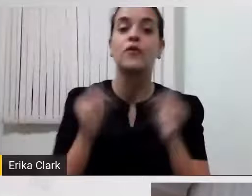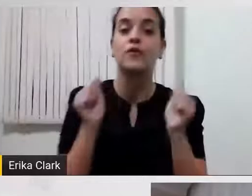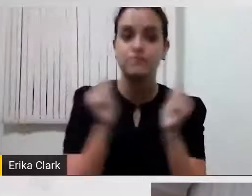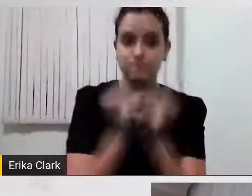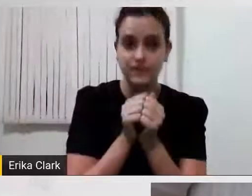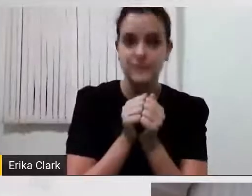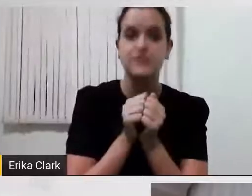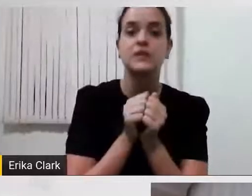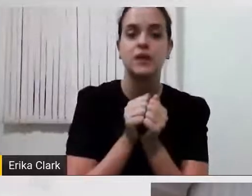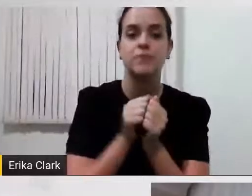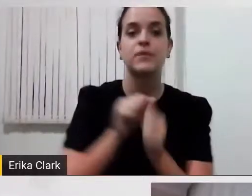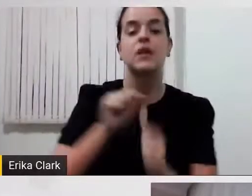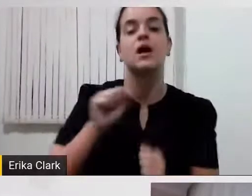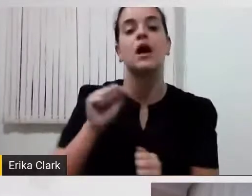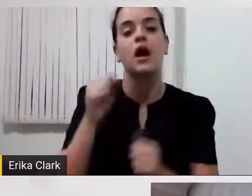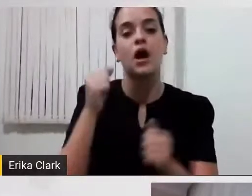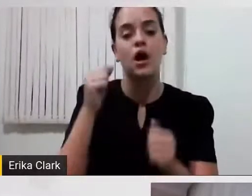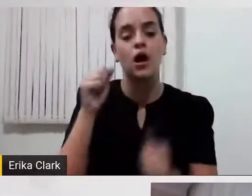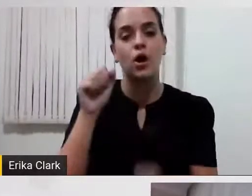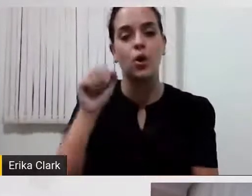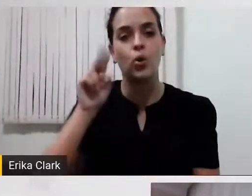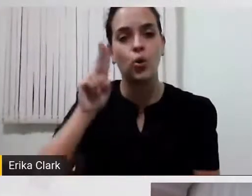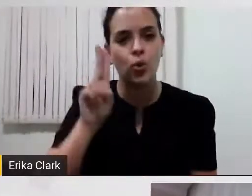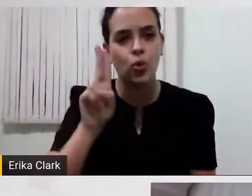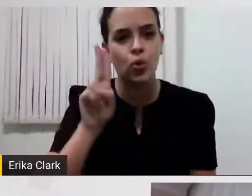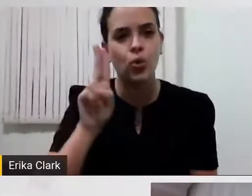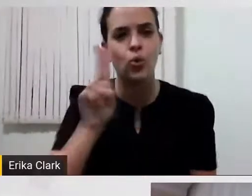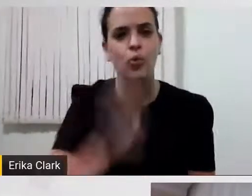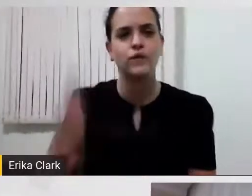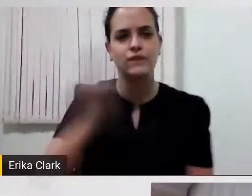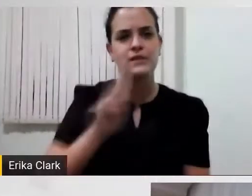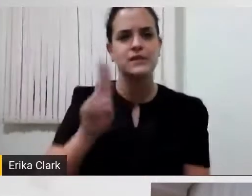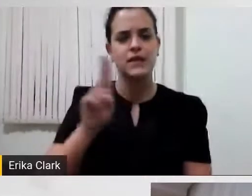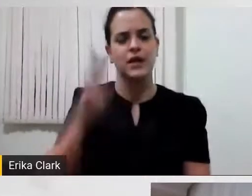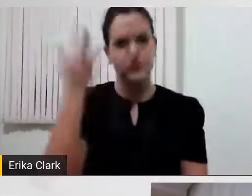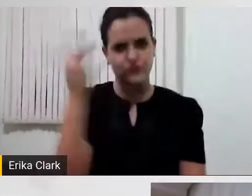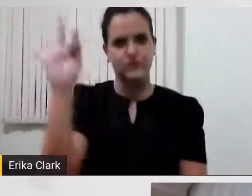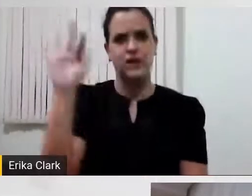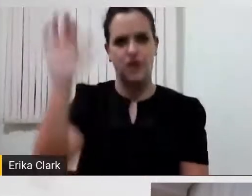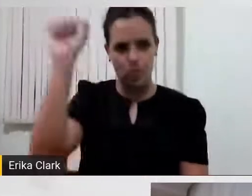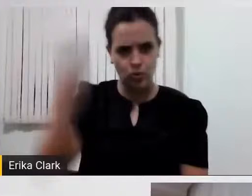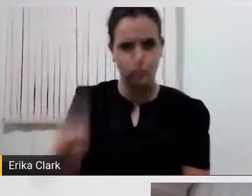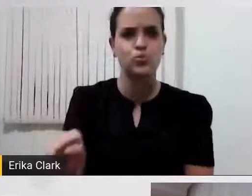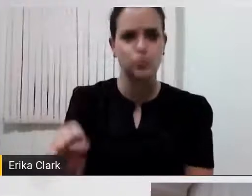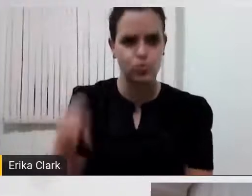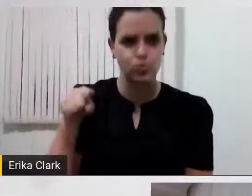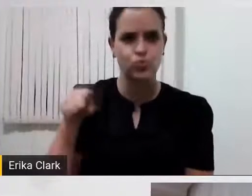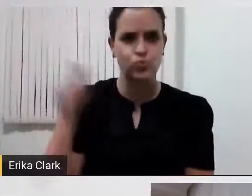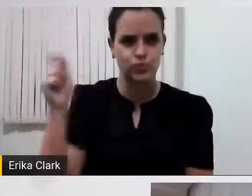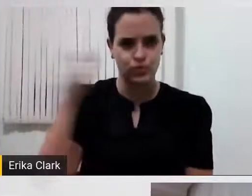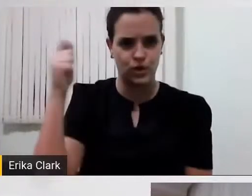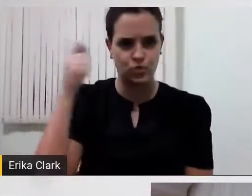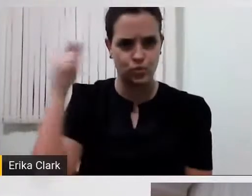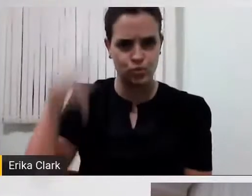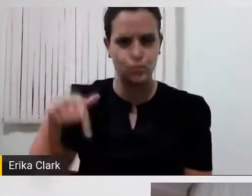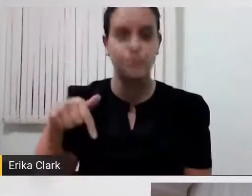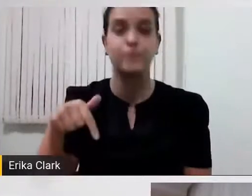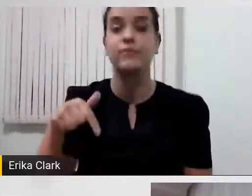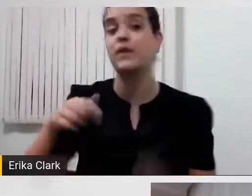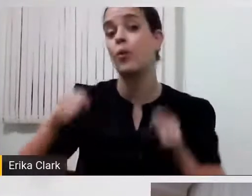Sul, assistiva e a URGS, e chegou a vários, quase todos os hospitais estão recebendo aqui no Rio Grande do Sul, em